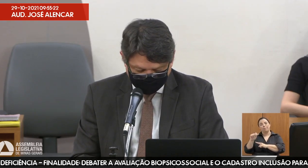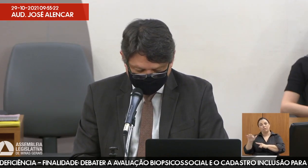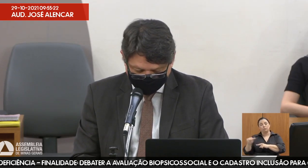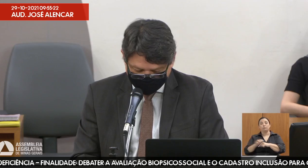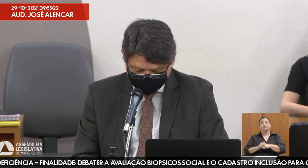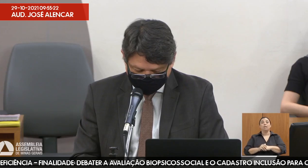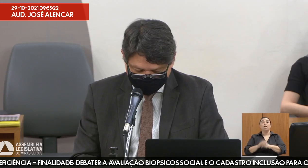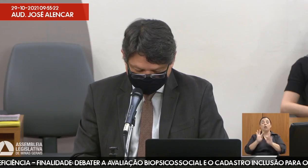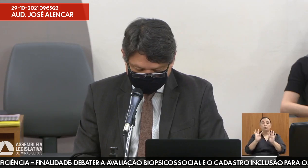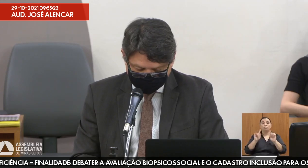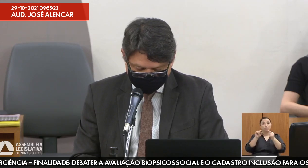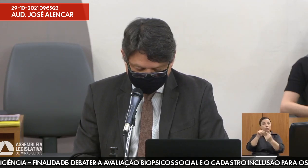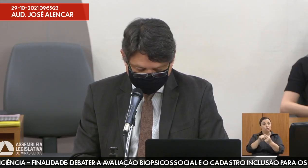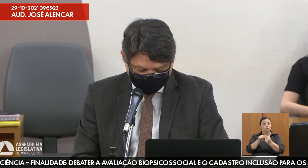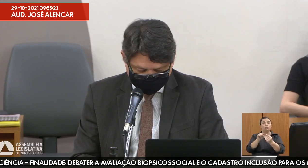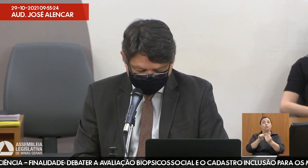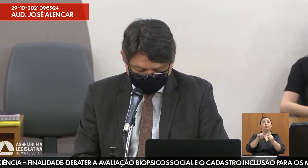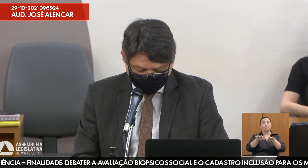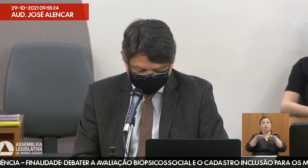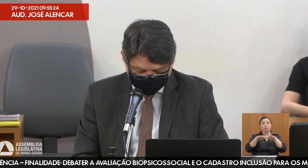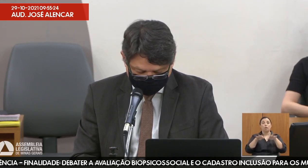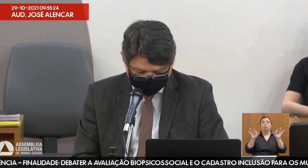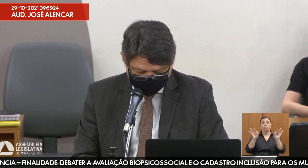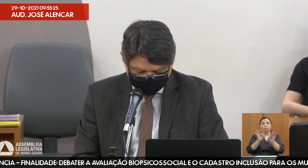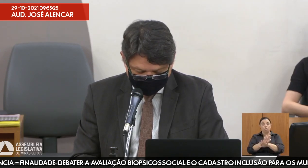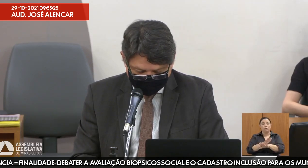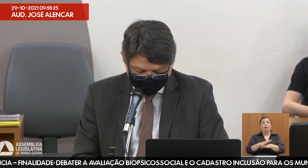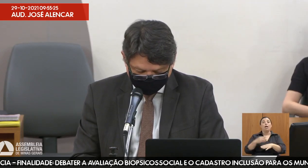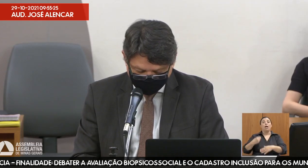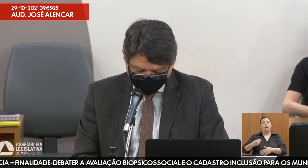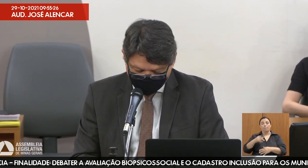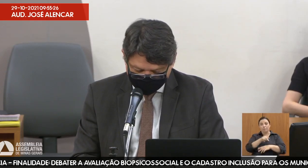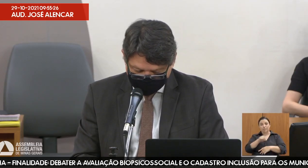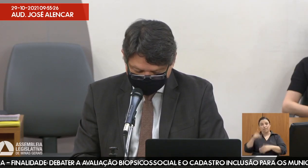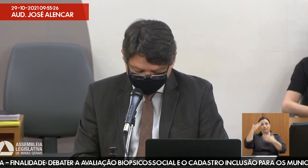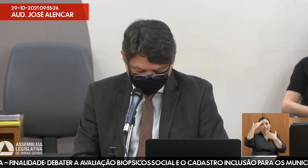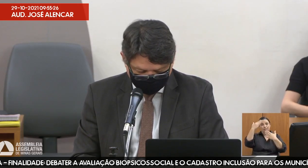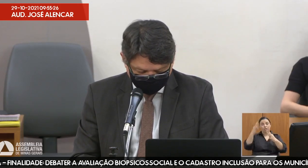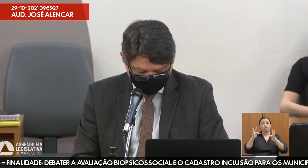a presidência agradece a presença dos convidados,